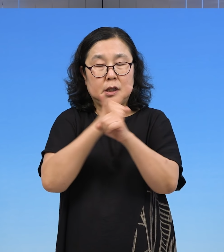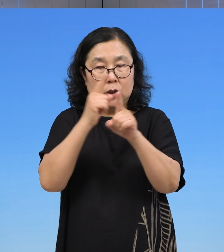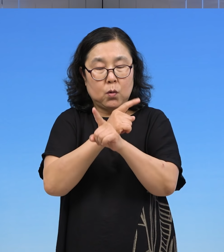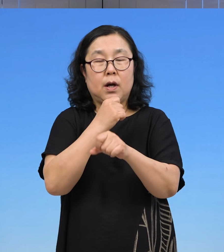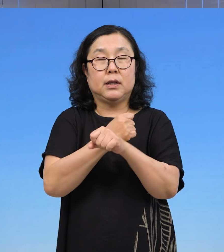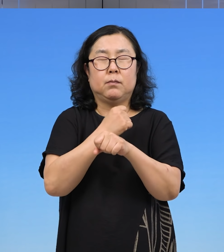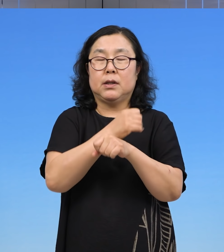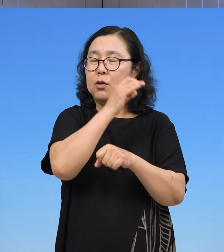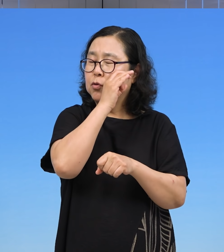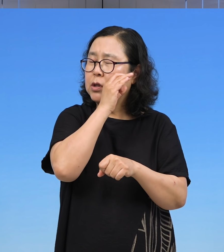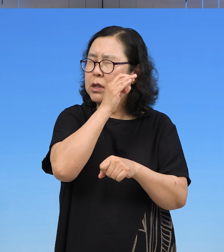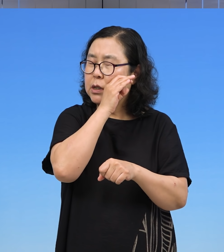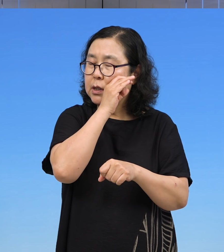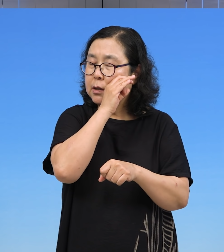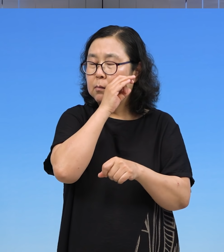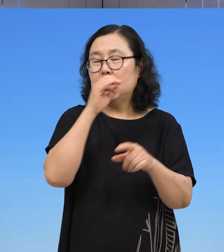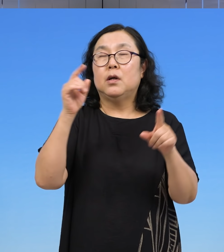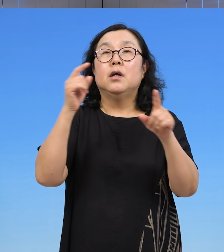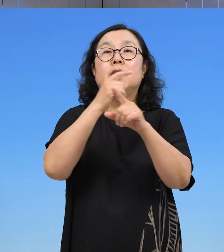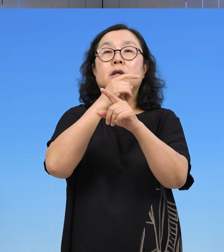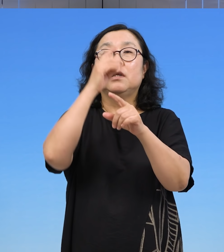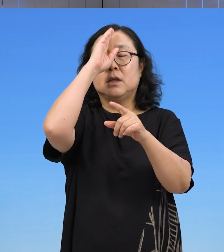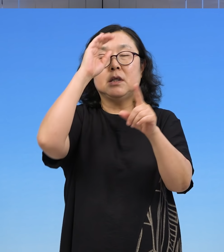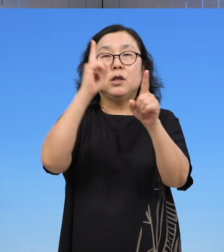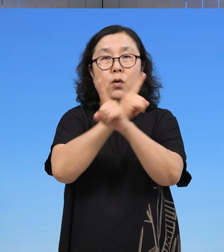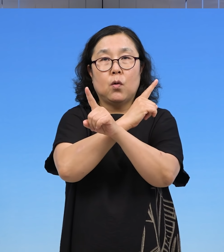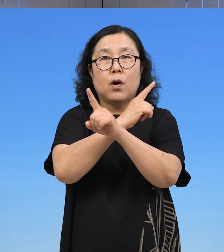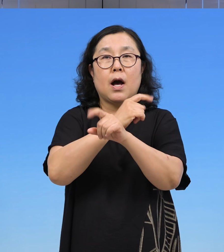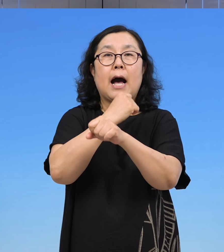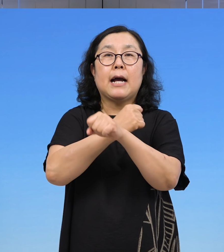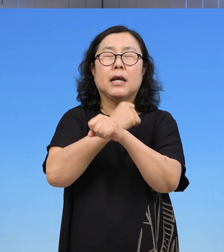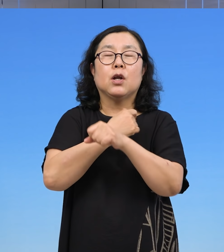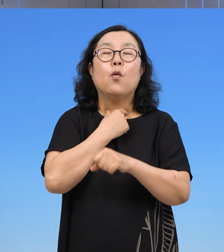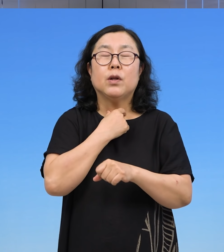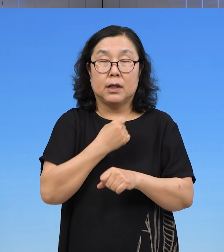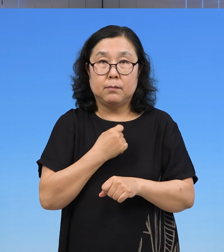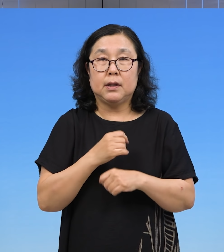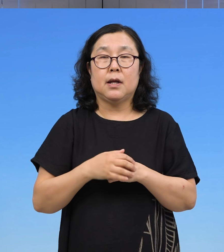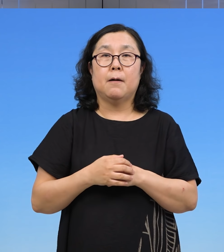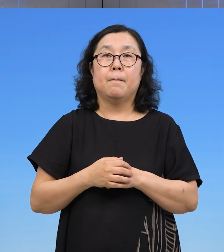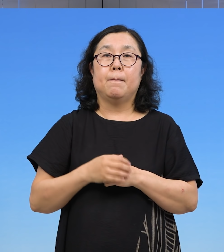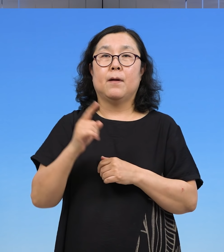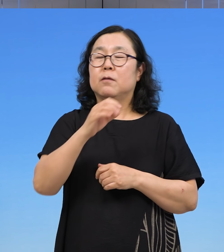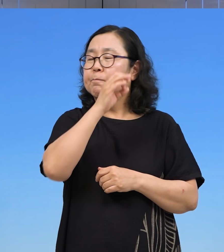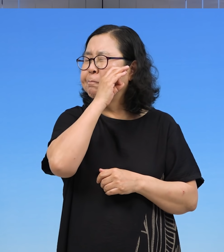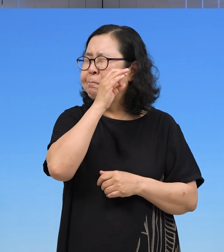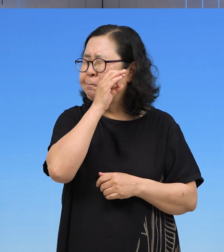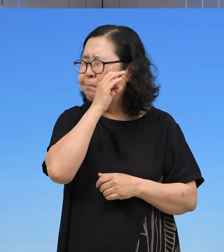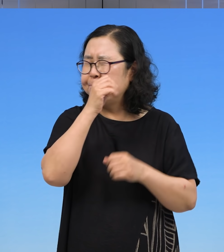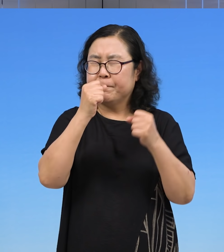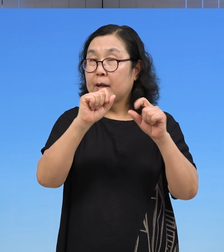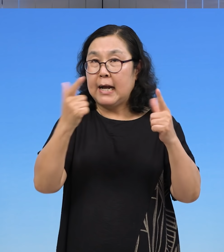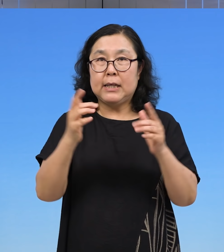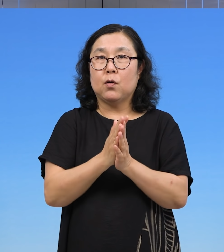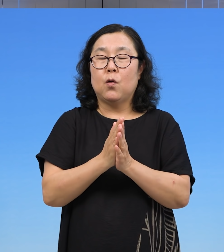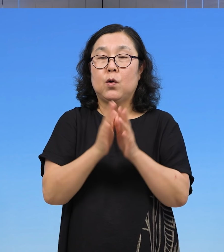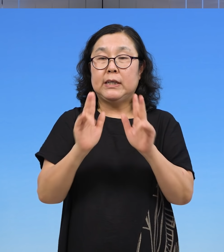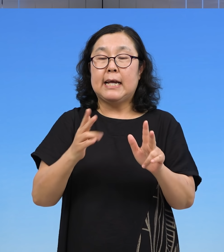수치심을 주님이 치료하기 원하십니다 네 죄가 사암을 받았다 더 이상 너는 수치스러운 존재가 아니다 너는 이제